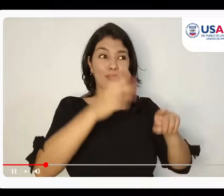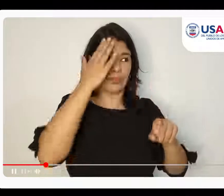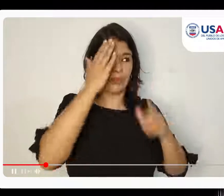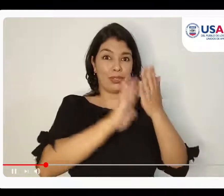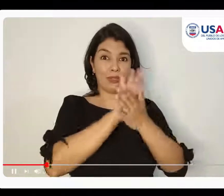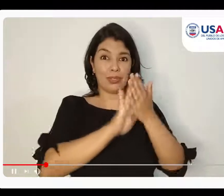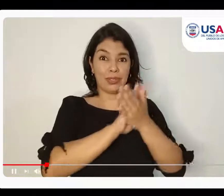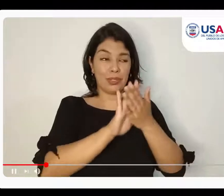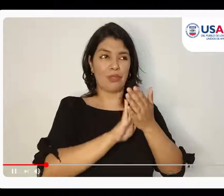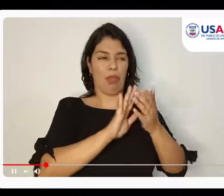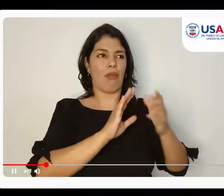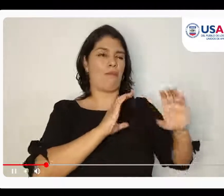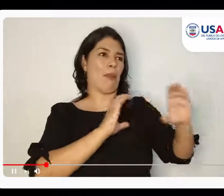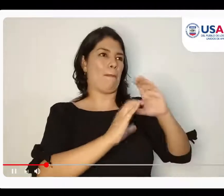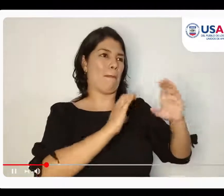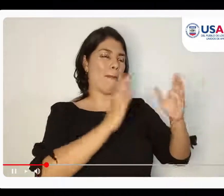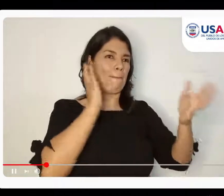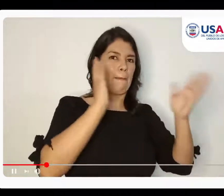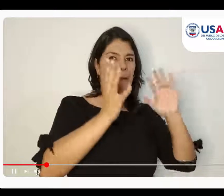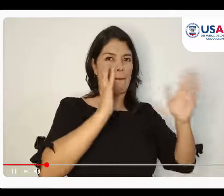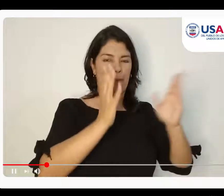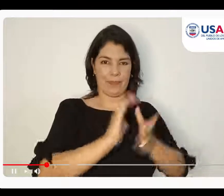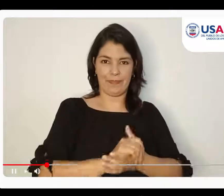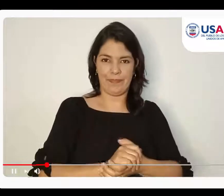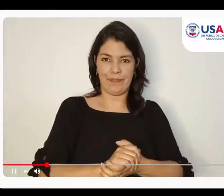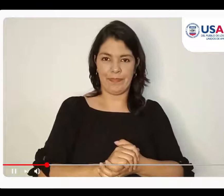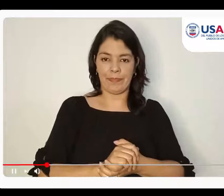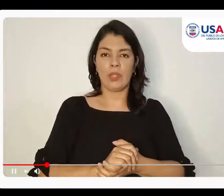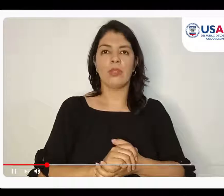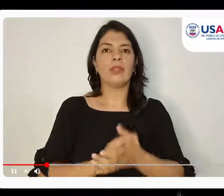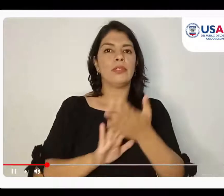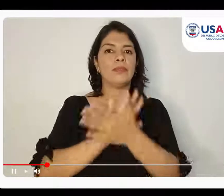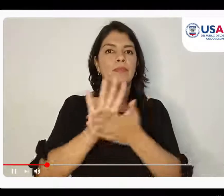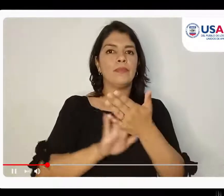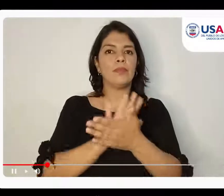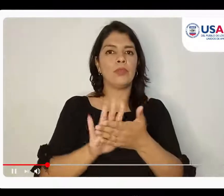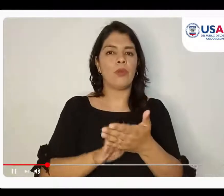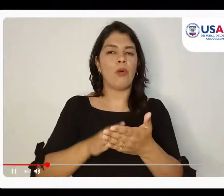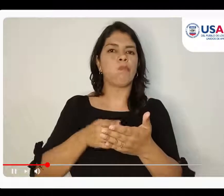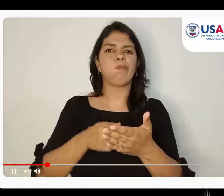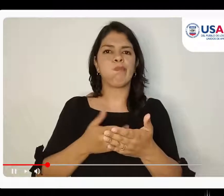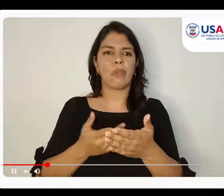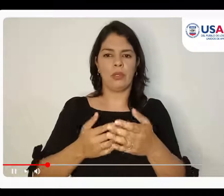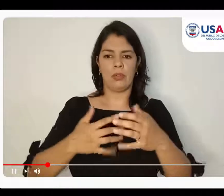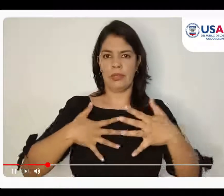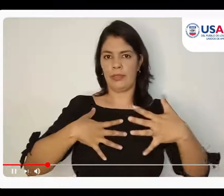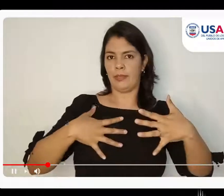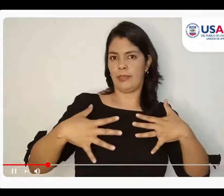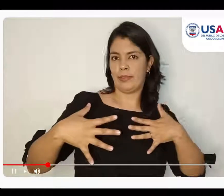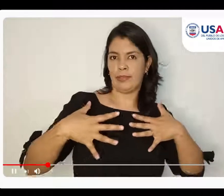que podemos escuchar. La lengua de señas se compone de una serie de